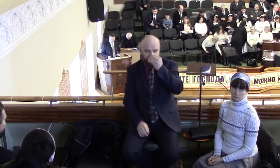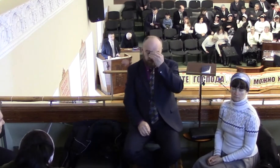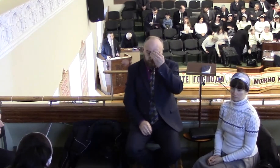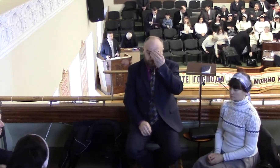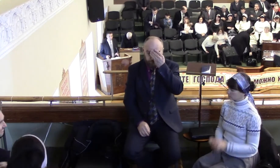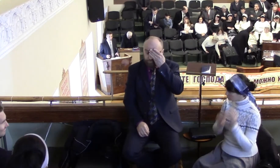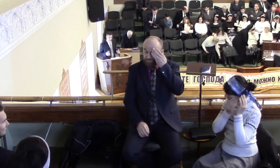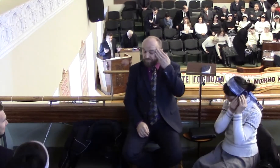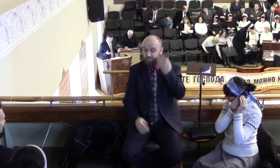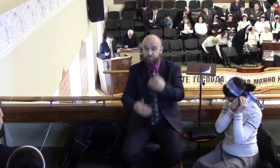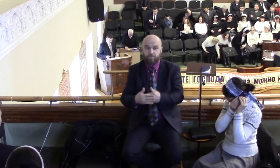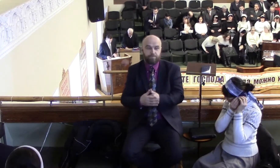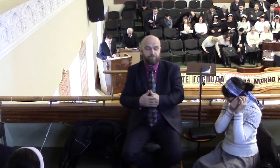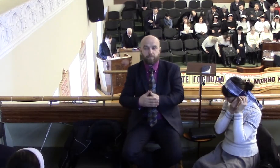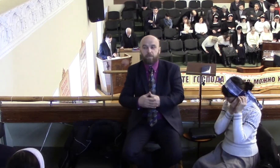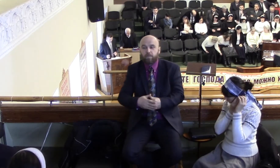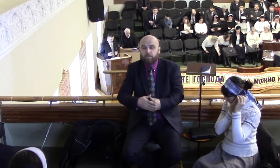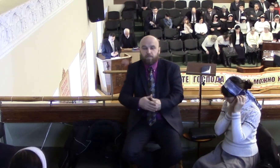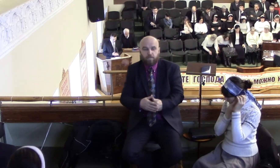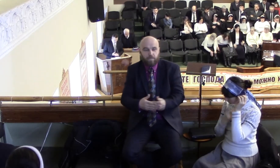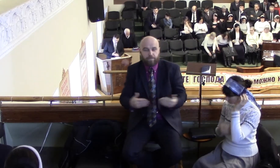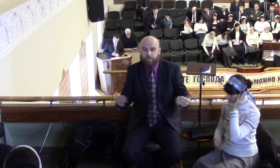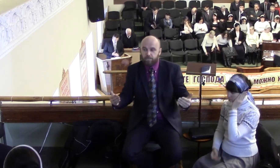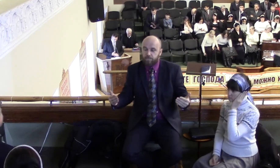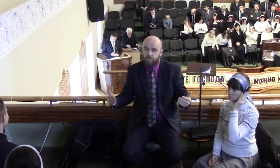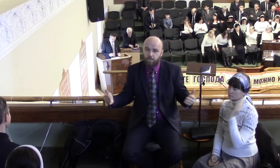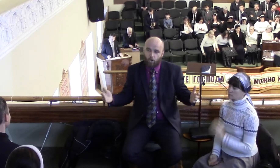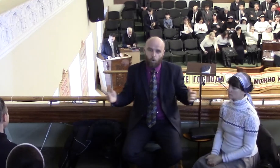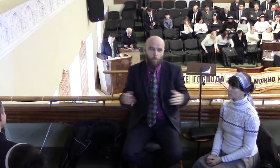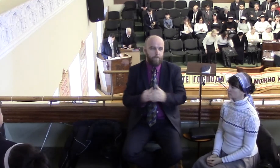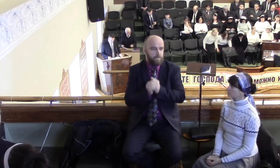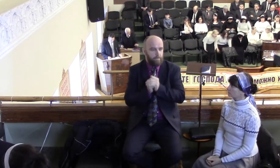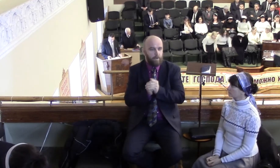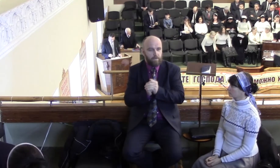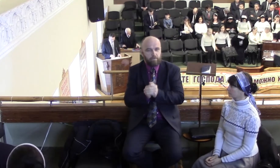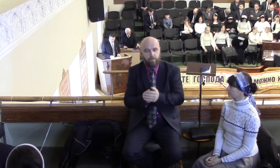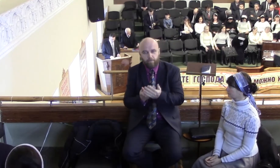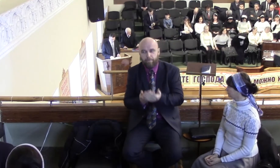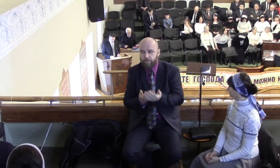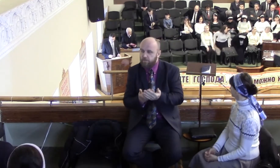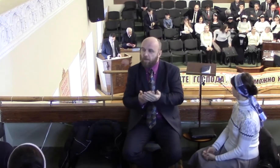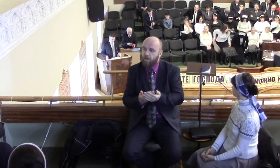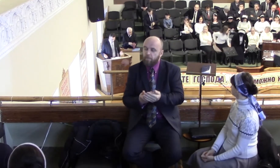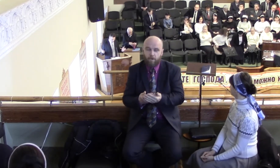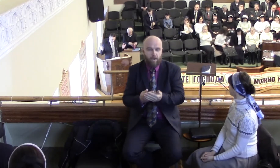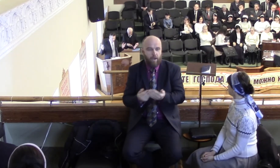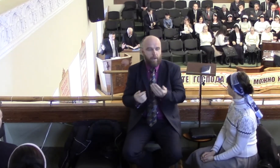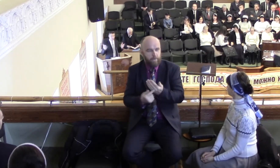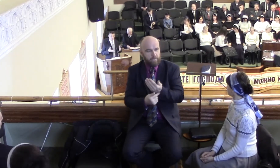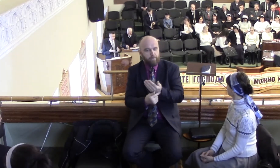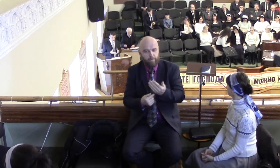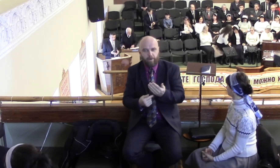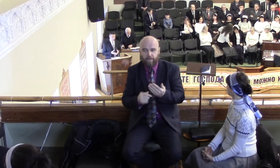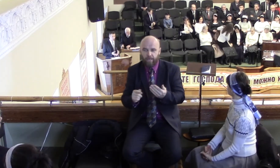Перед тем, как мы будем молиться все вместе, мы прочитаем текст Священного Писания, который